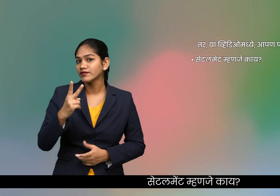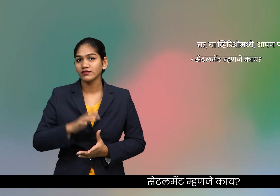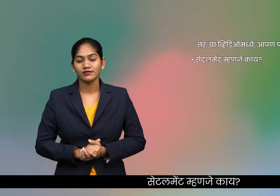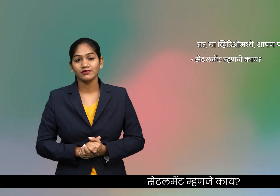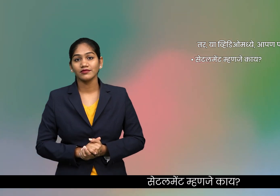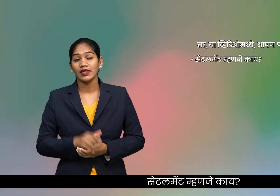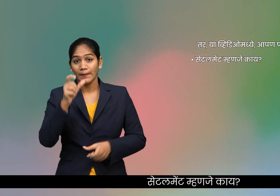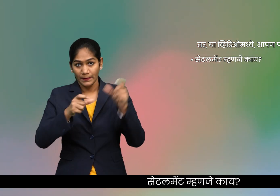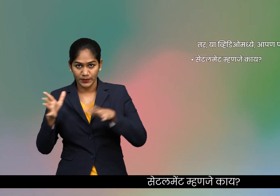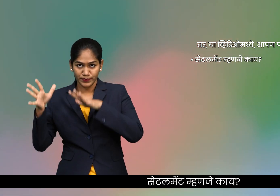सेटलमेंट म्हणजे काय,